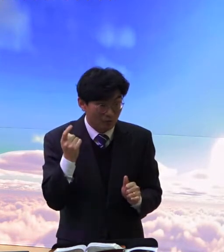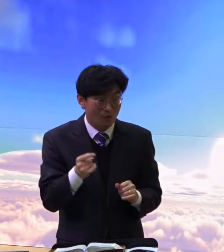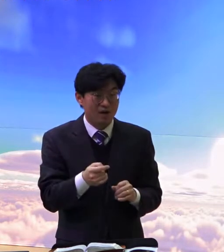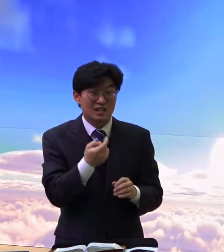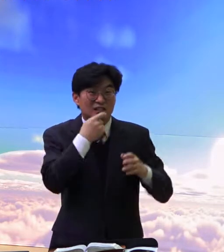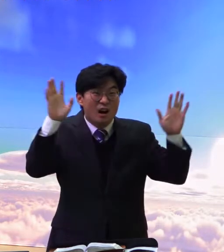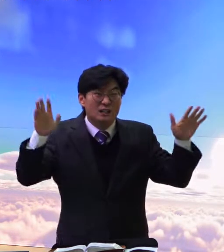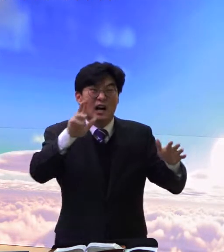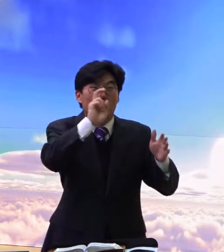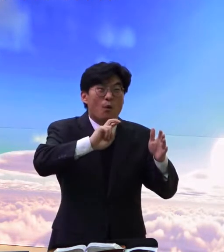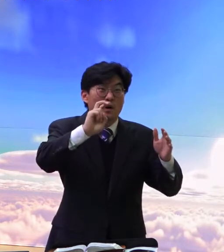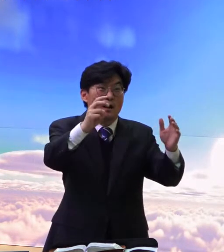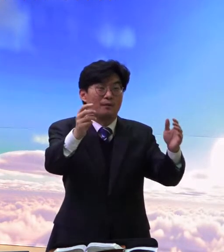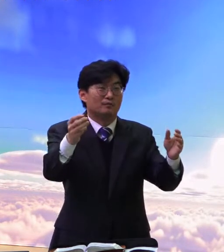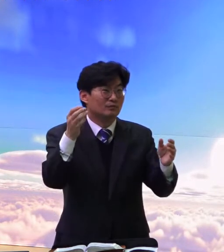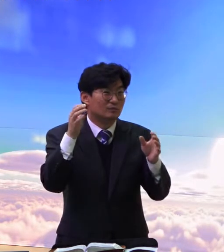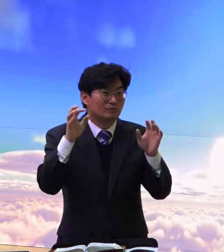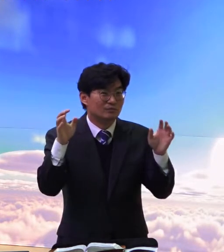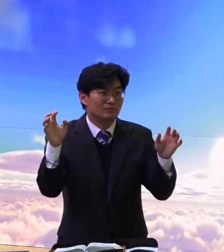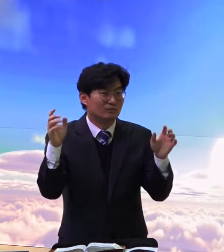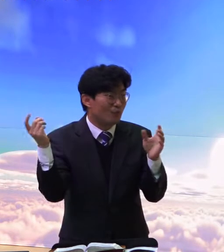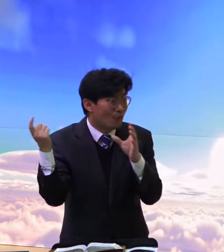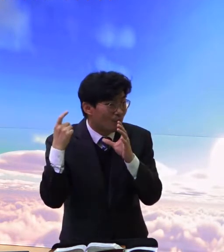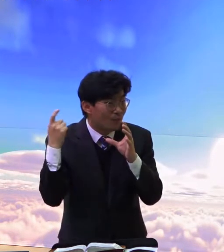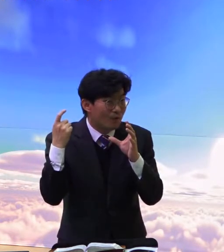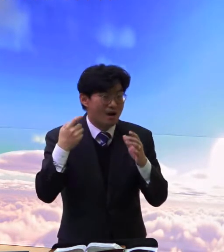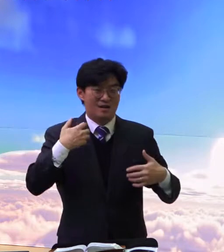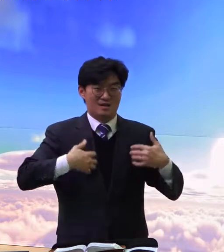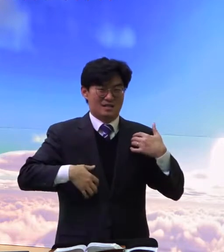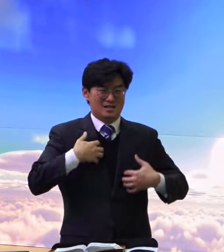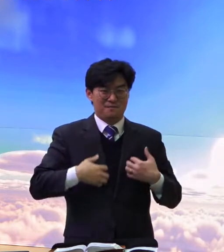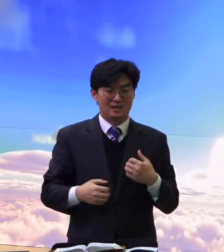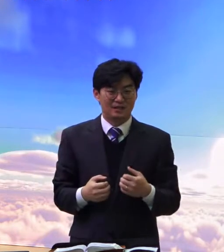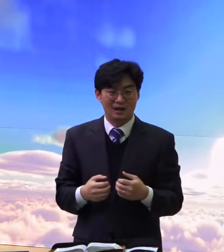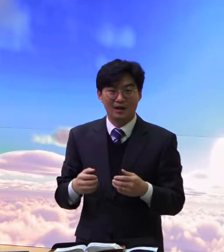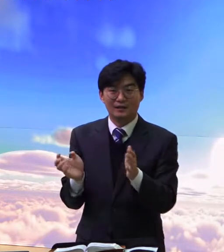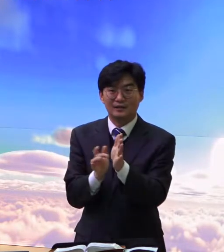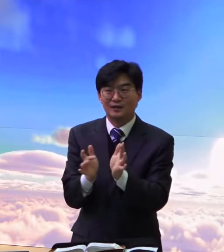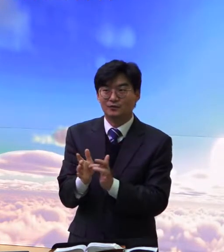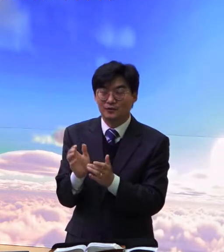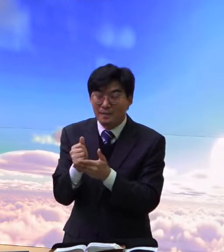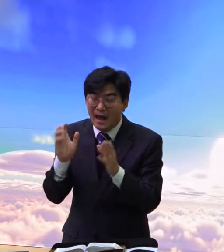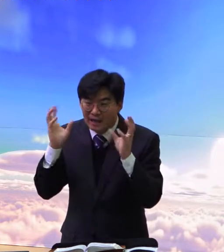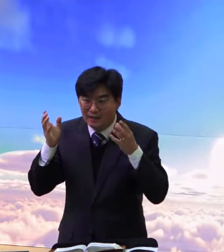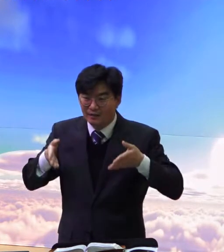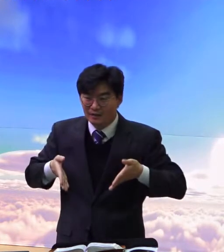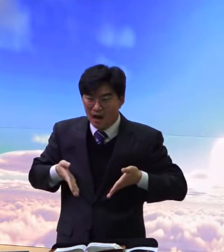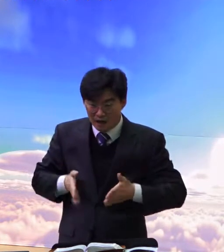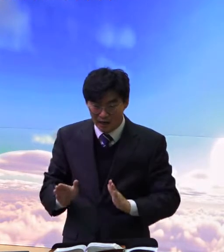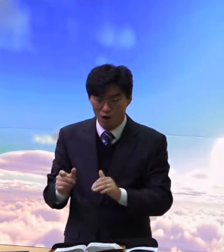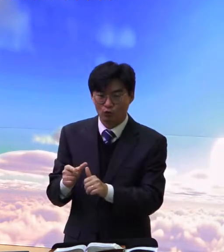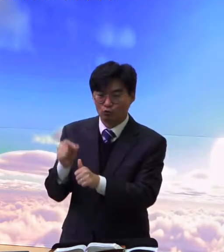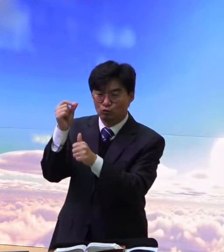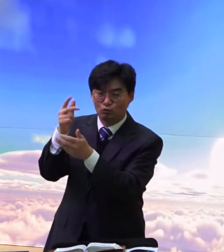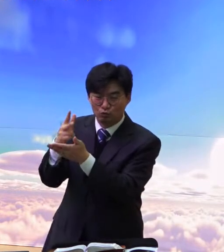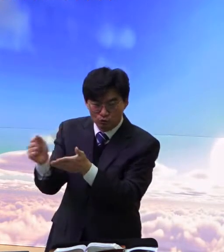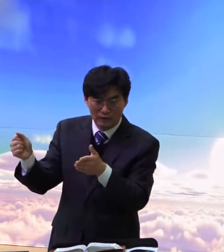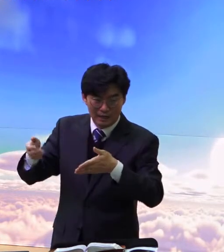보면 목자들이 빨리 갔다 했습니다. 얼마나 빨리 갔겠습니까? 얼마나 열심히 달려갔겠습니까? 메시아 그리스도를 만나기